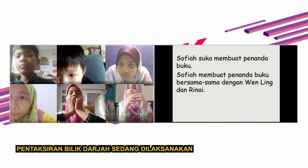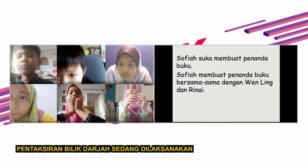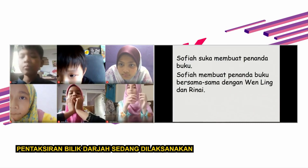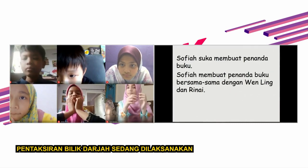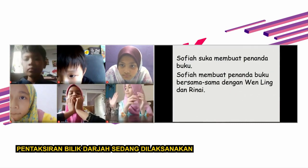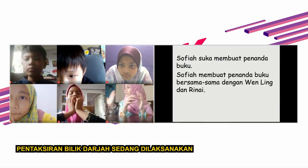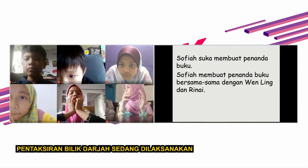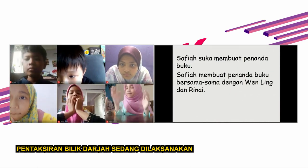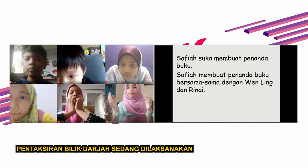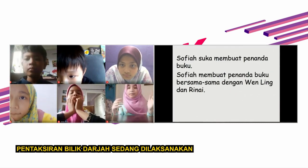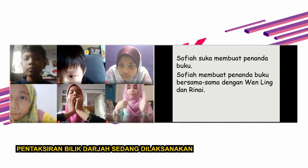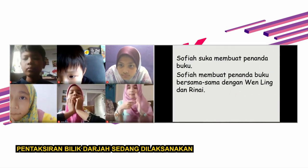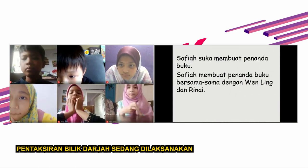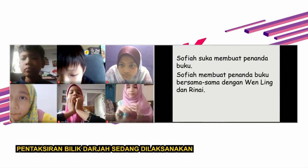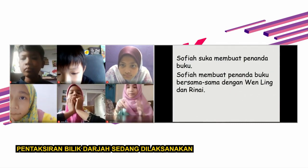membuat